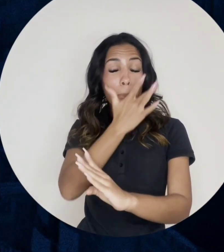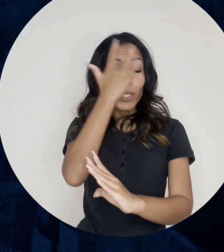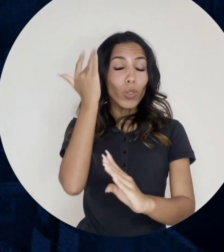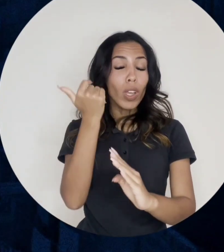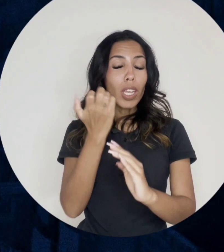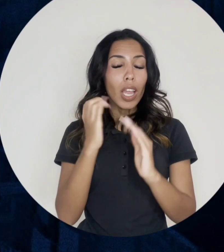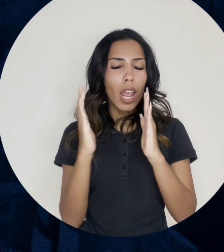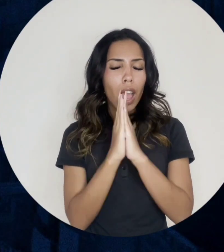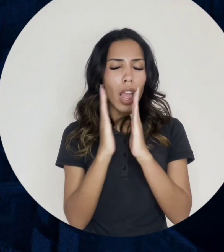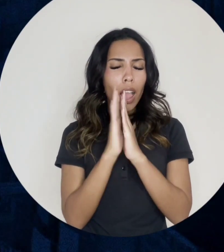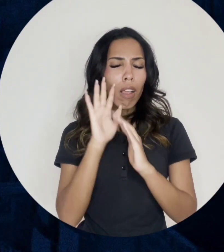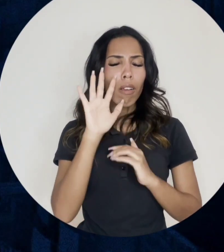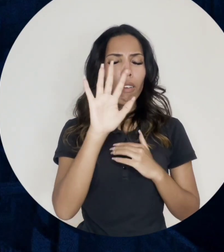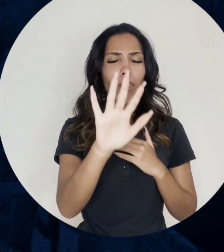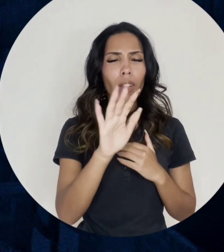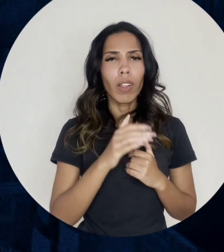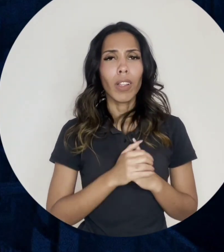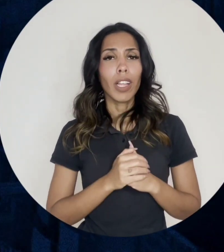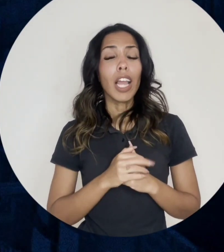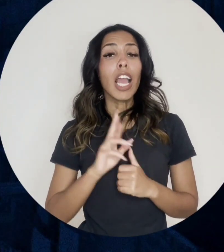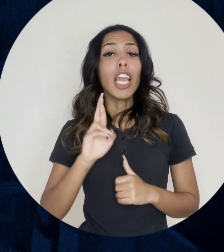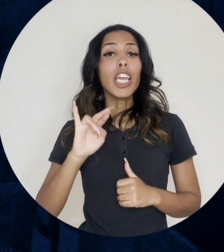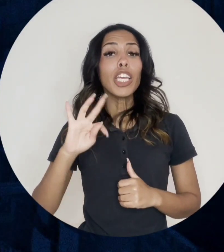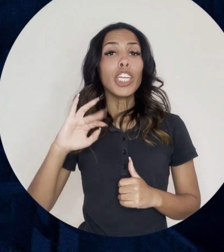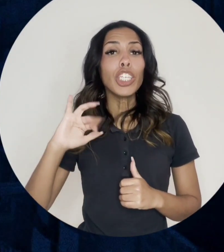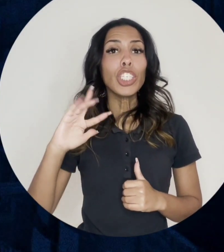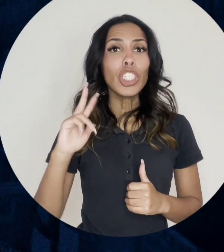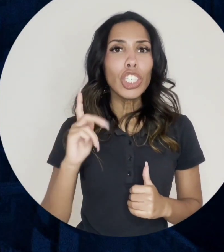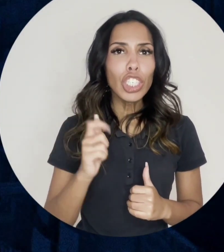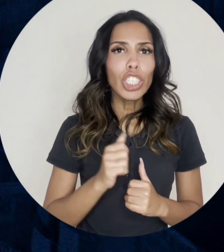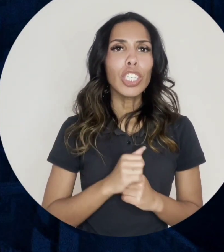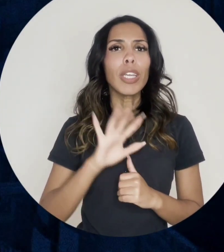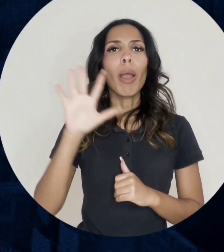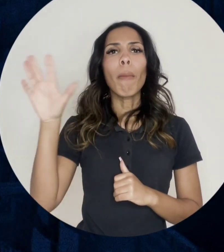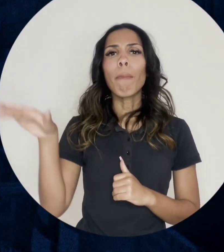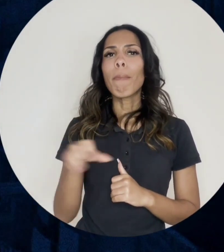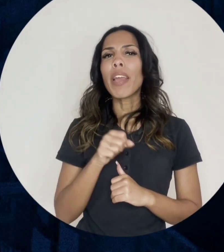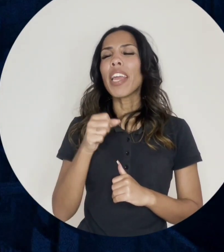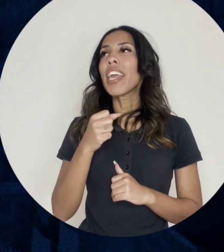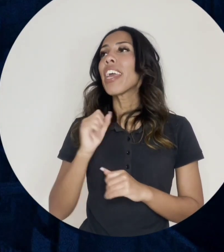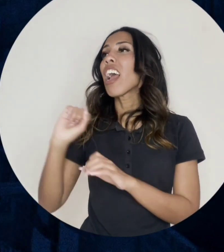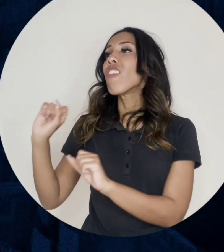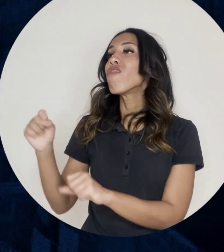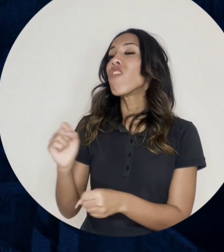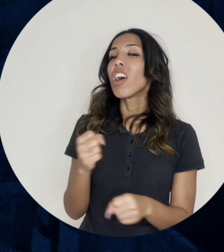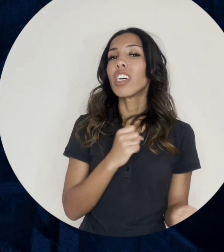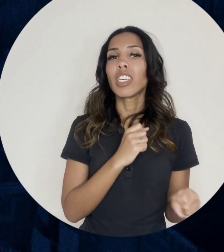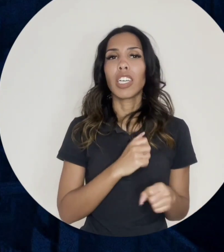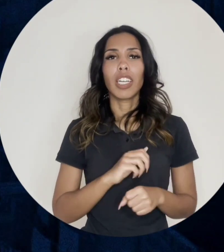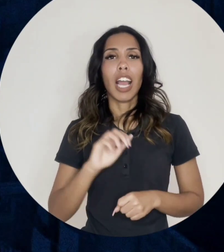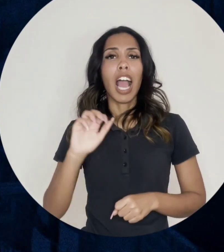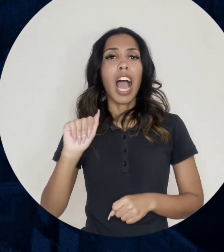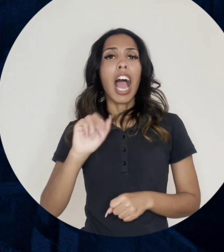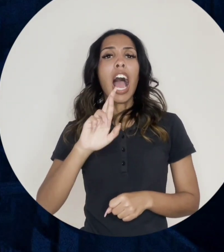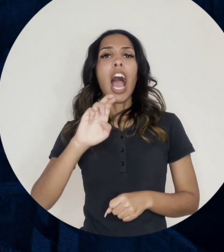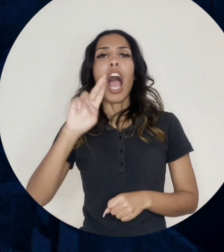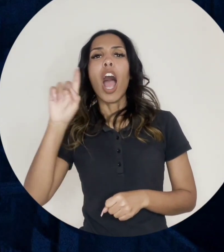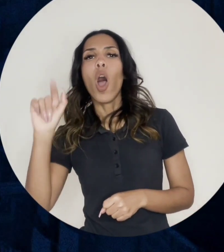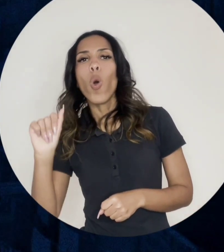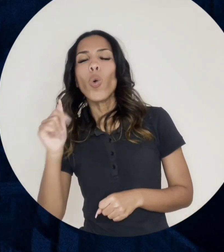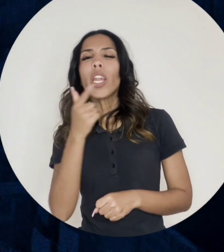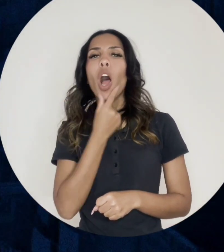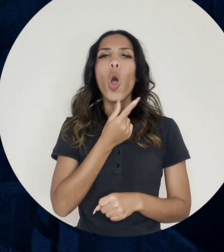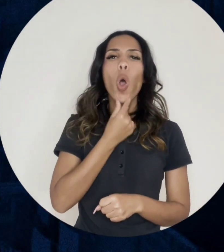ela, minha tia Meneta, pega para mim, digamos um exemplo, a vassourinha, arruda macho, arruda